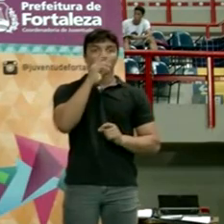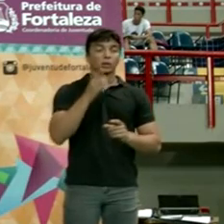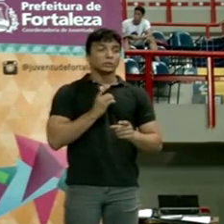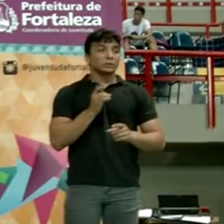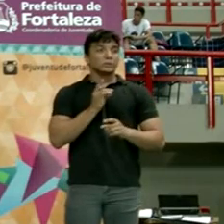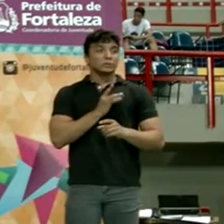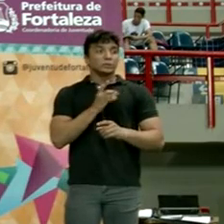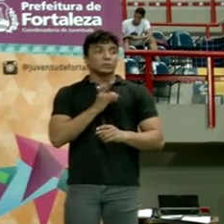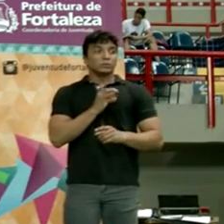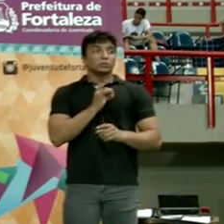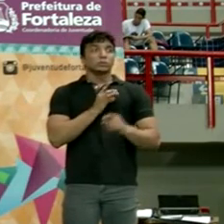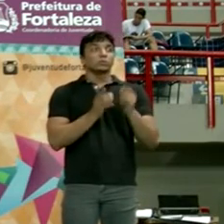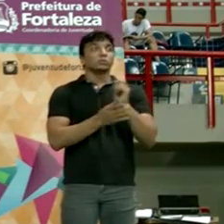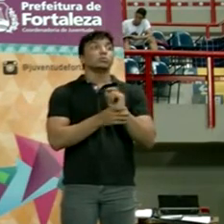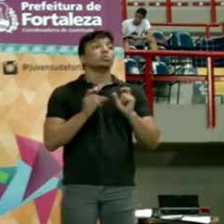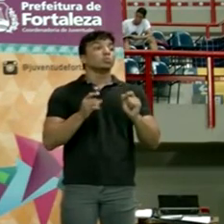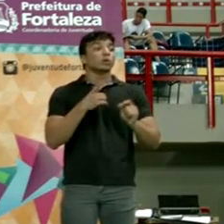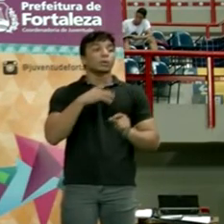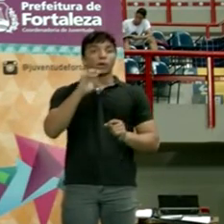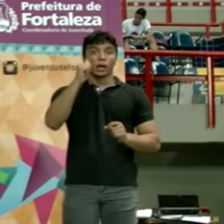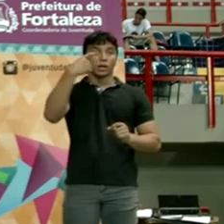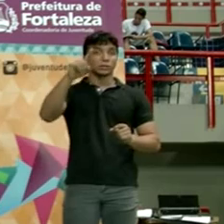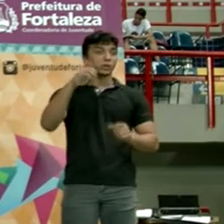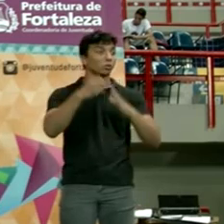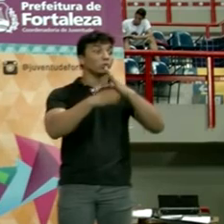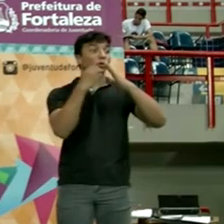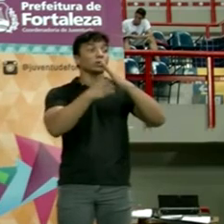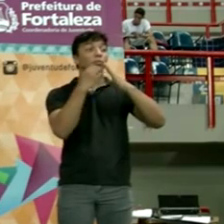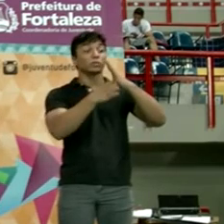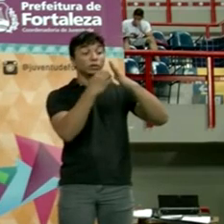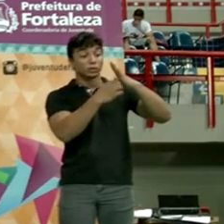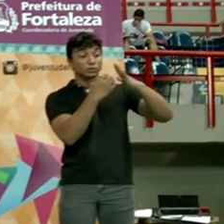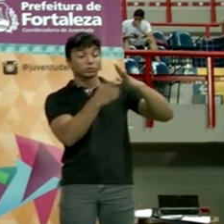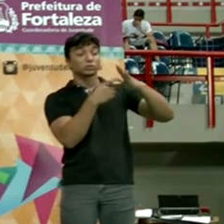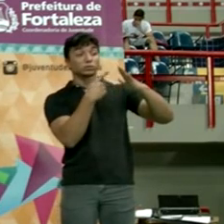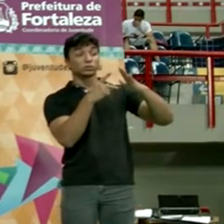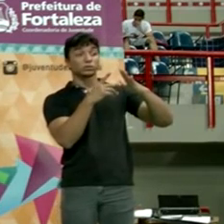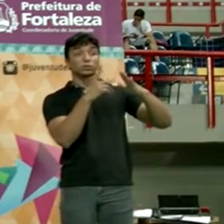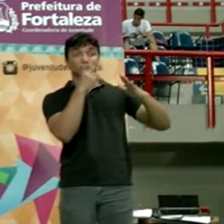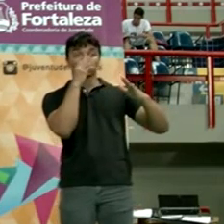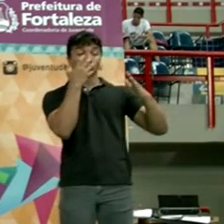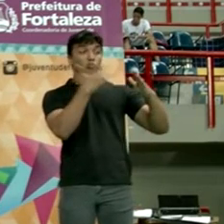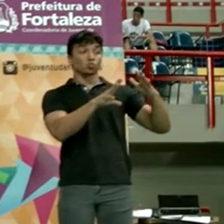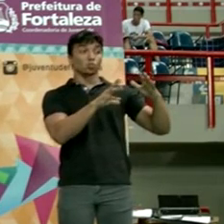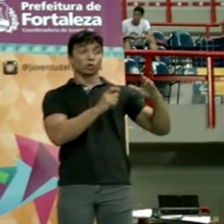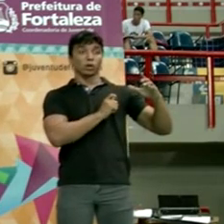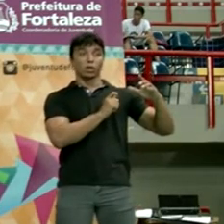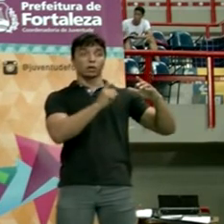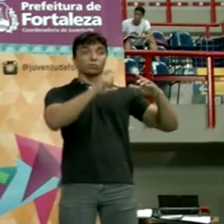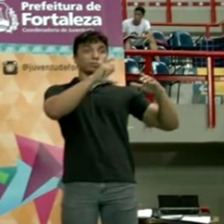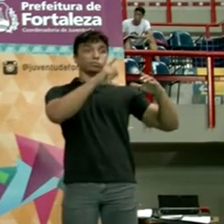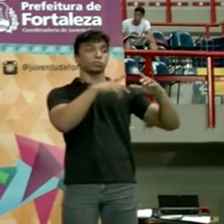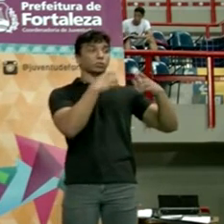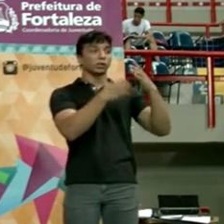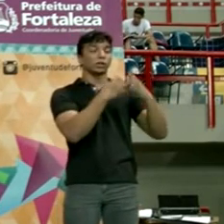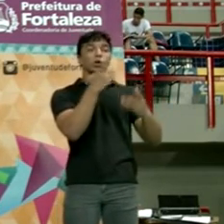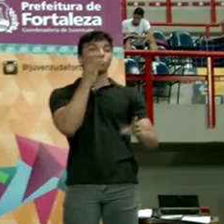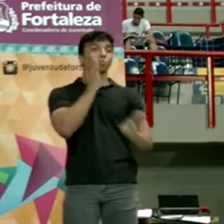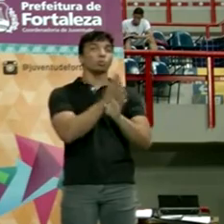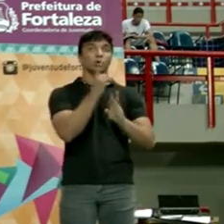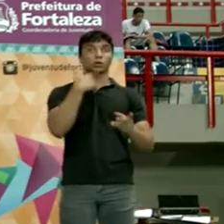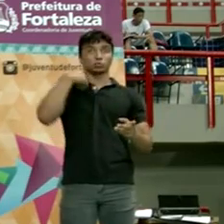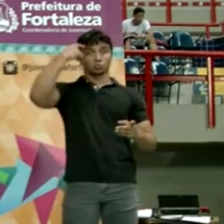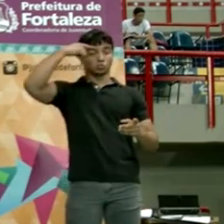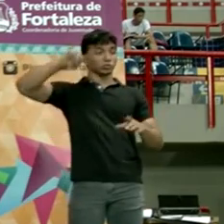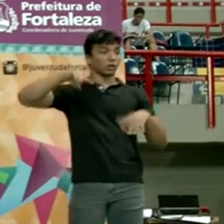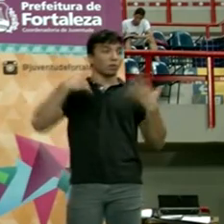sentem inseguros para investir em ações nas empresas, não querem aumentar os seus negócios, porque não